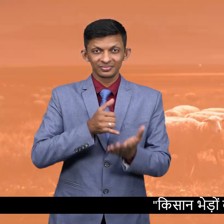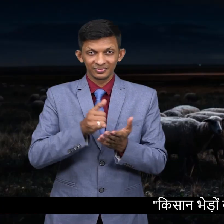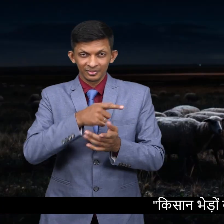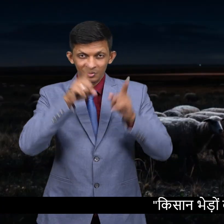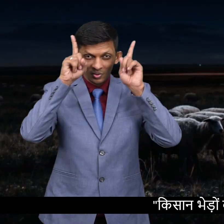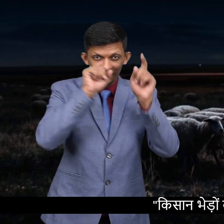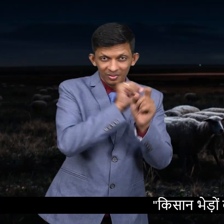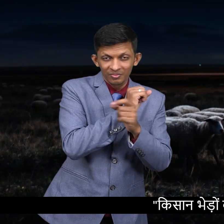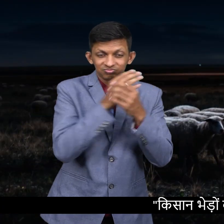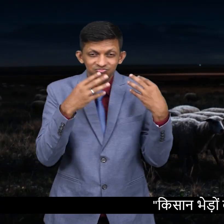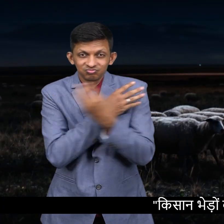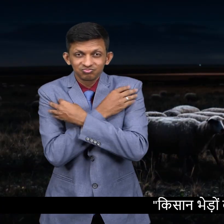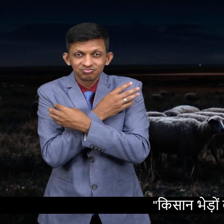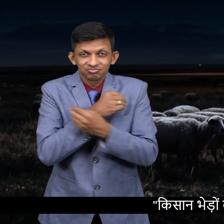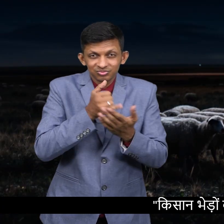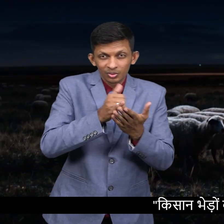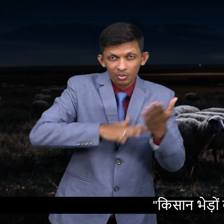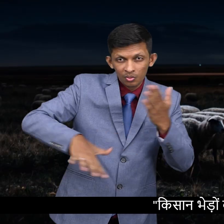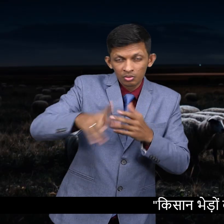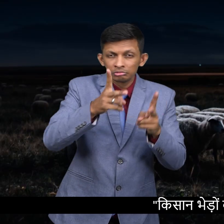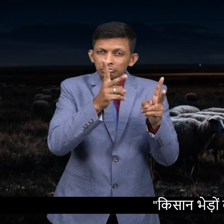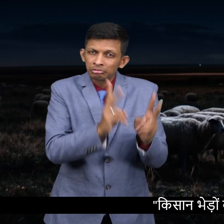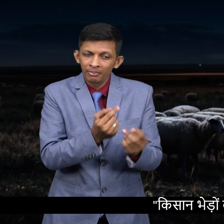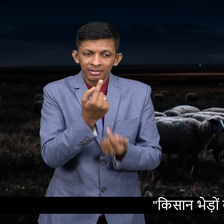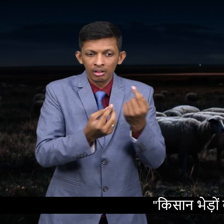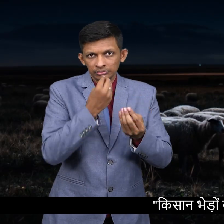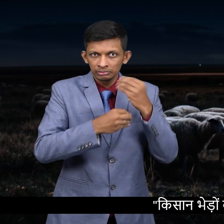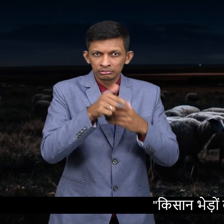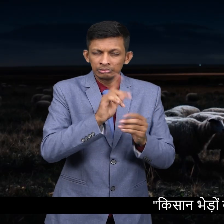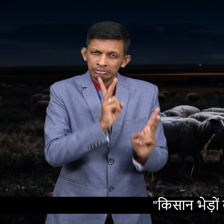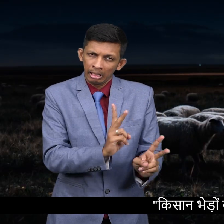किसान भेड़ों को रात में खेतों में रहने देते हैं।